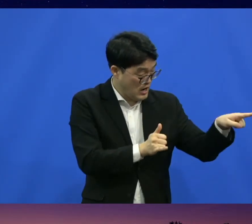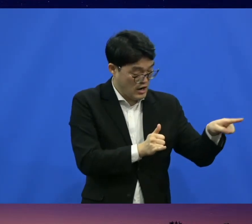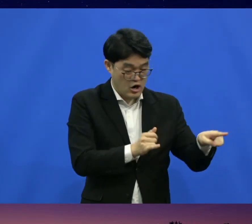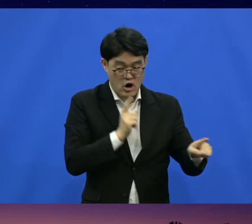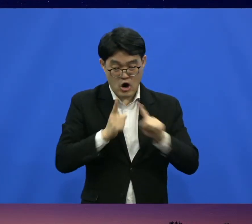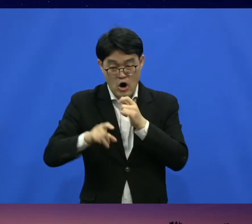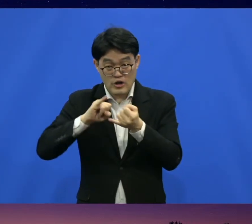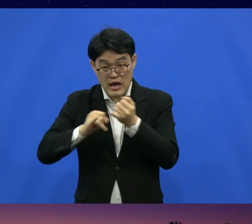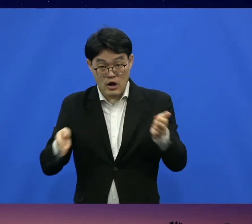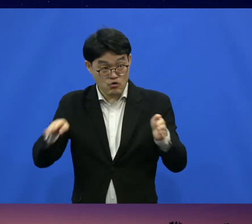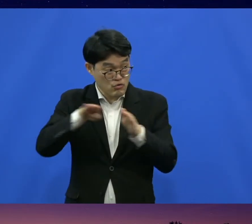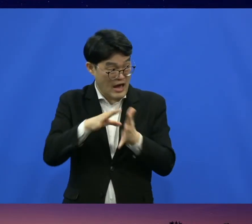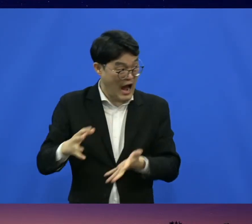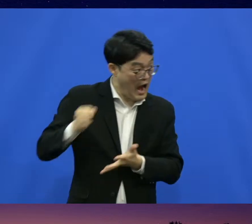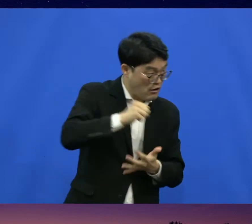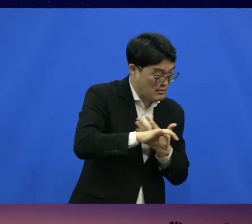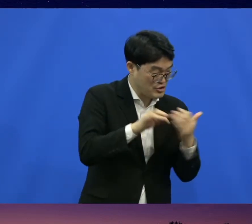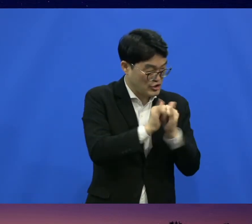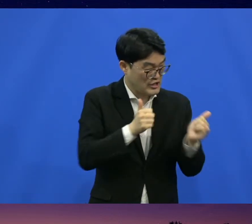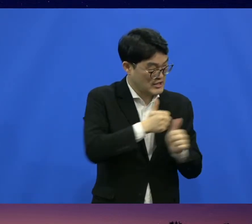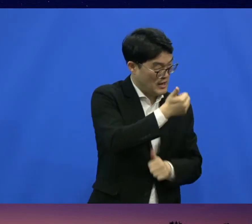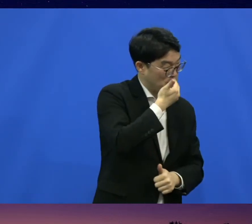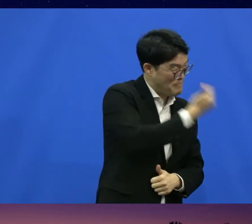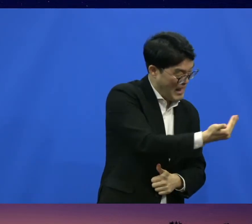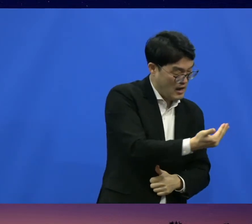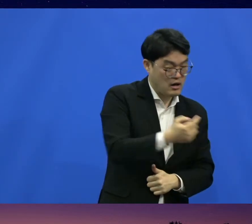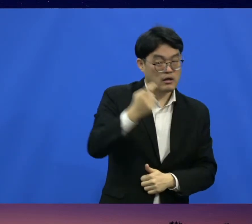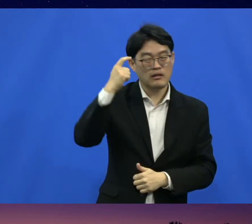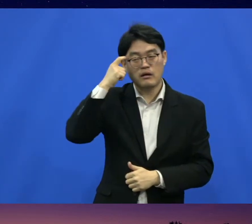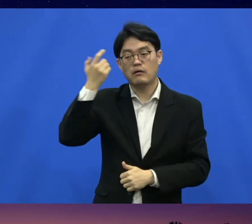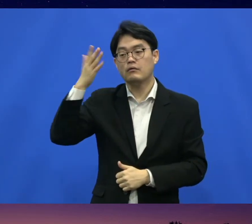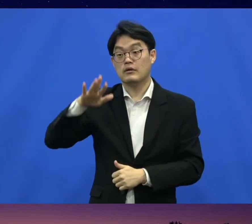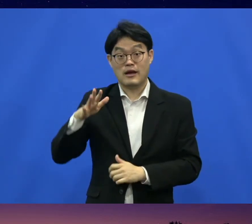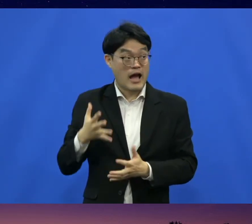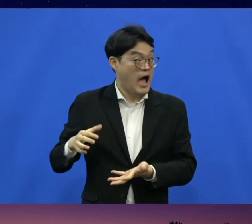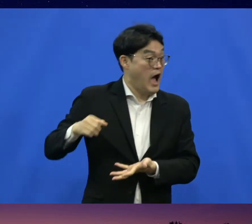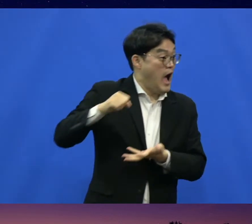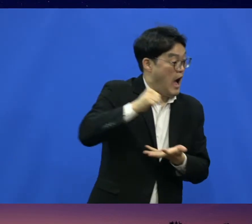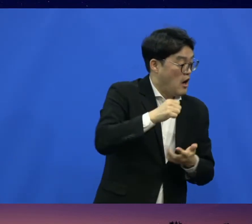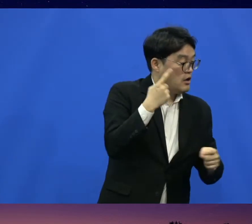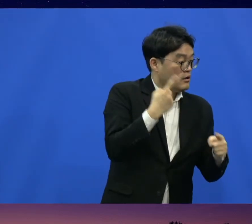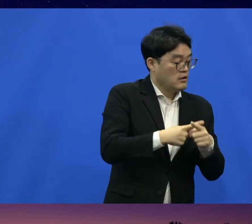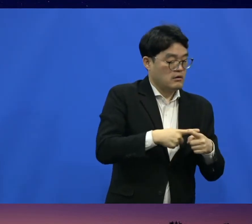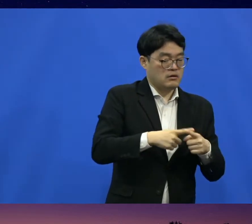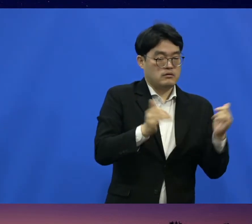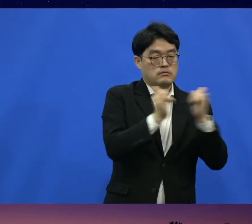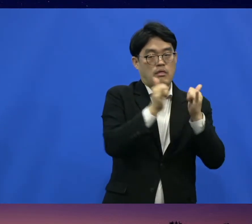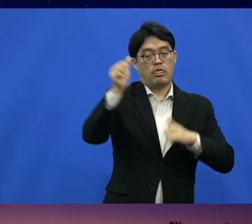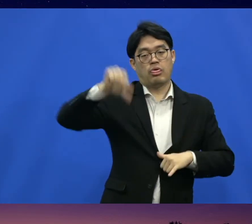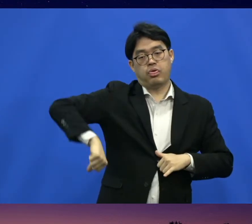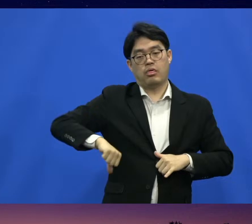거죠. 그런데 하나님이 이스라엘 편을 들지 않아요. 법궤를 빼앗기고 맙니다.